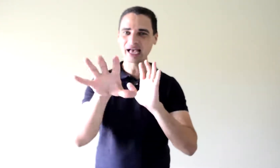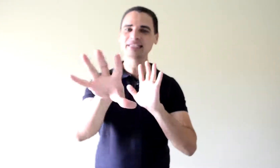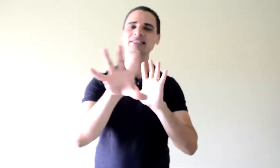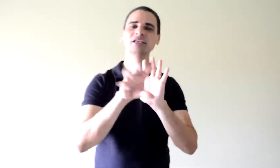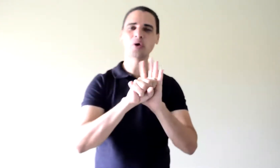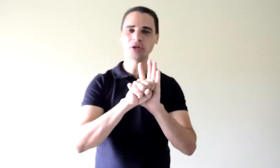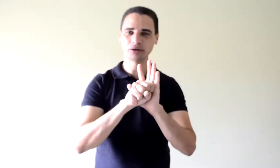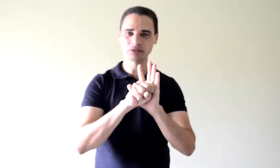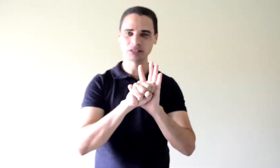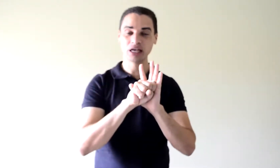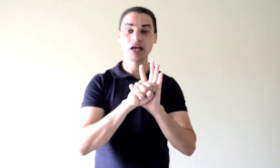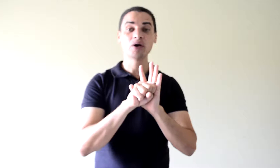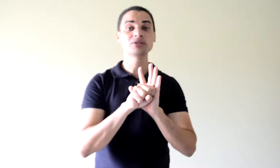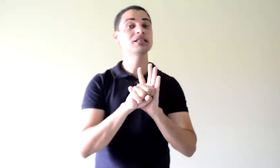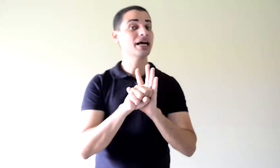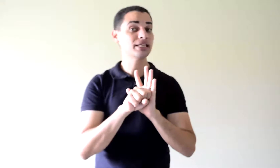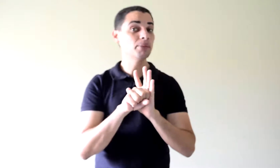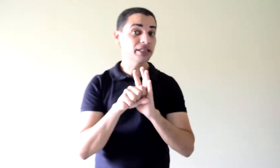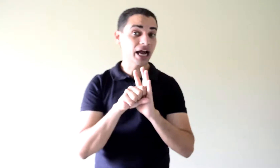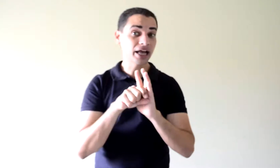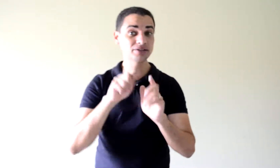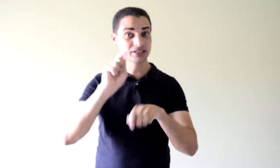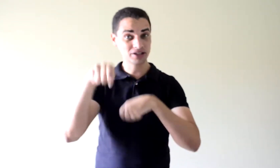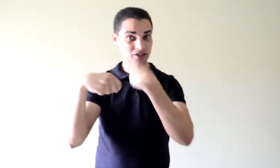Sinais icônicos. Os sinais arbitrários